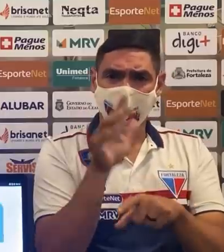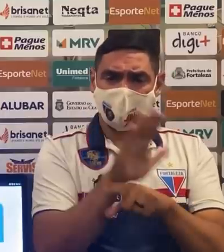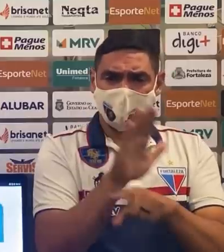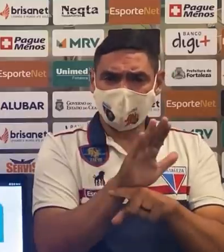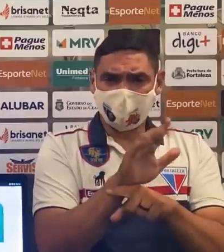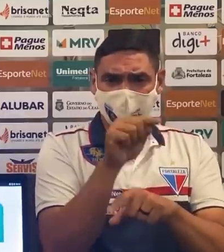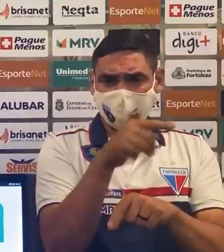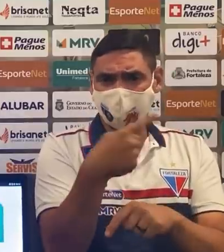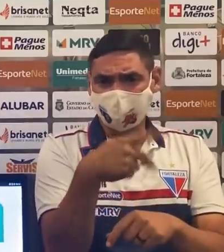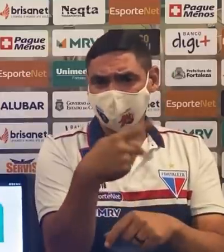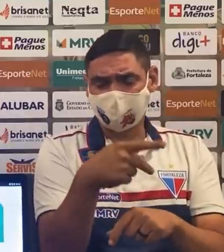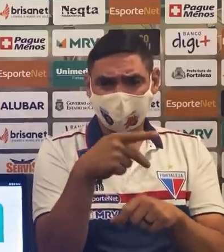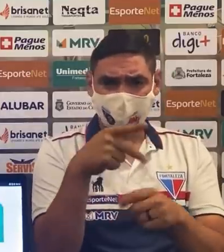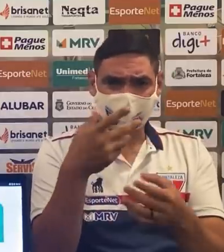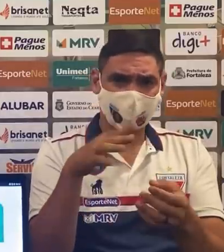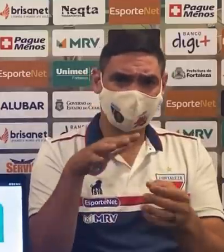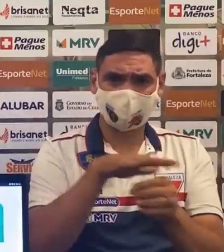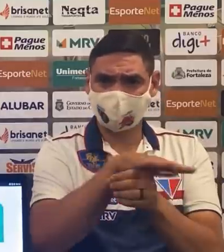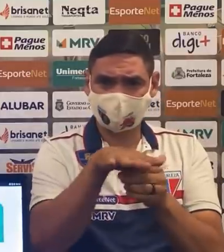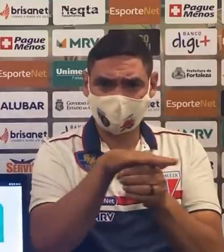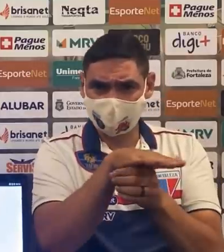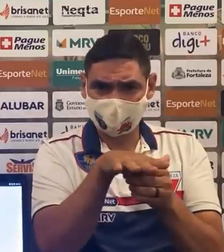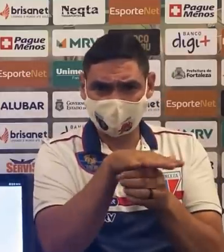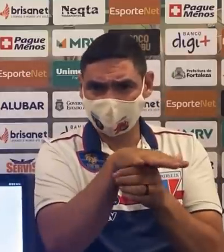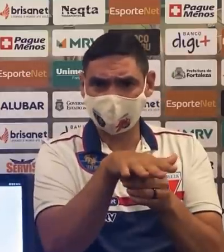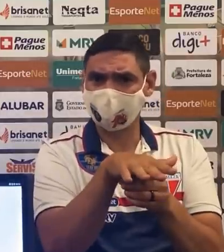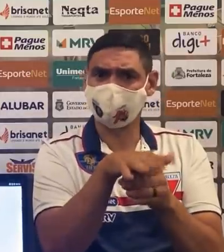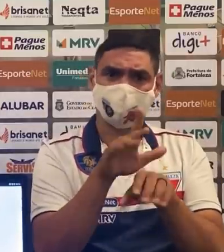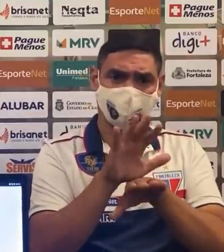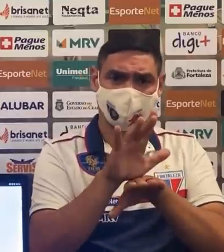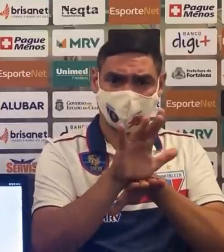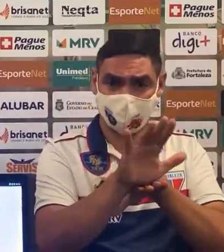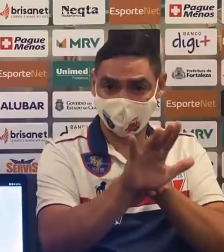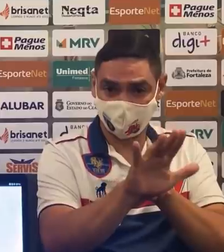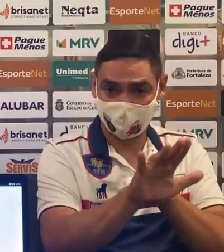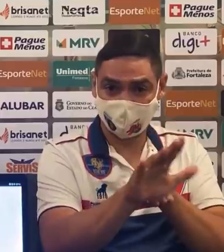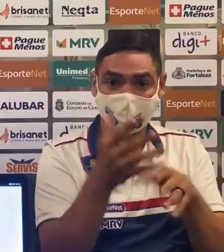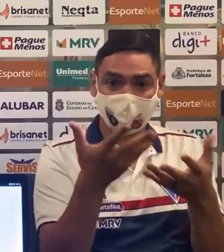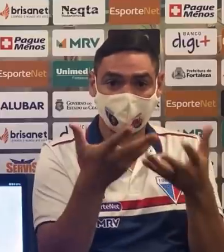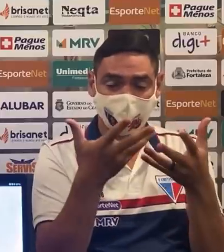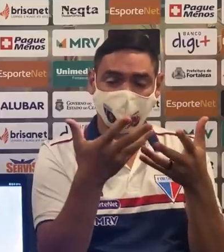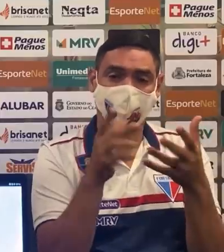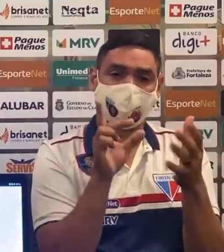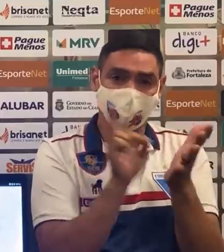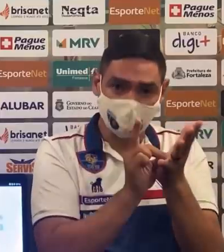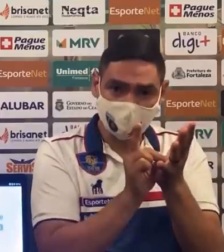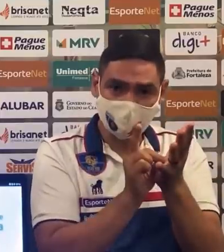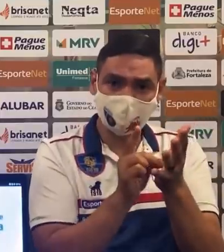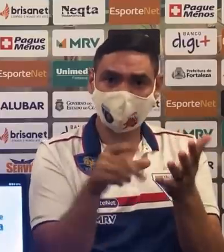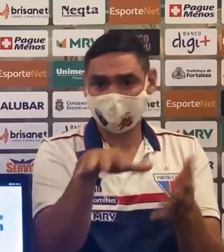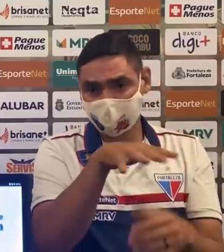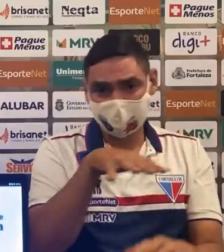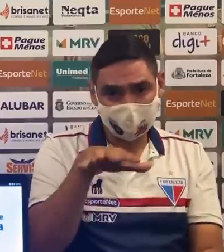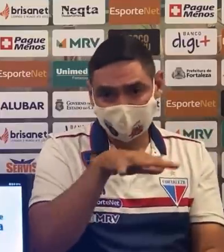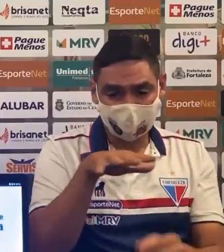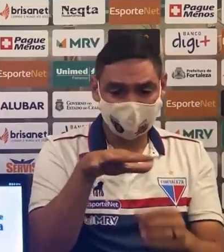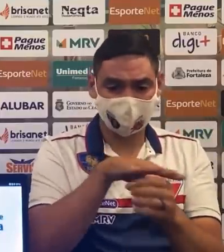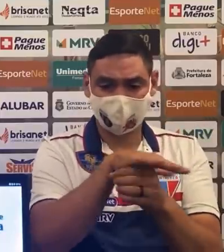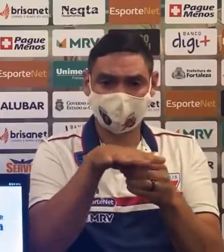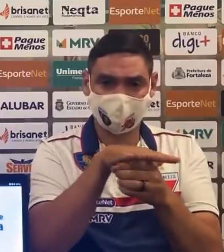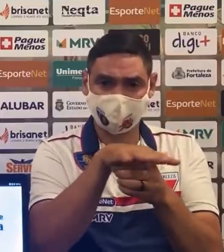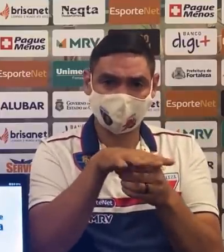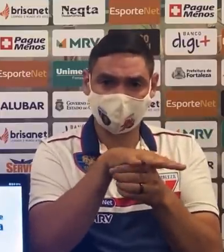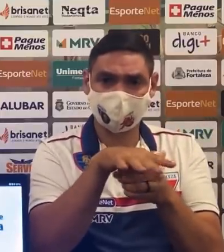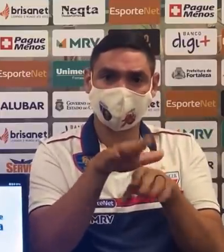de, não de profundidade, mas ganhar esse jogo de entrelinhas que eu falei, que o adversário proporciona um espaço ali, os volantes